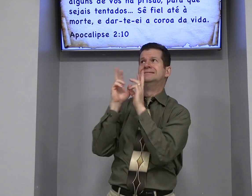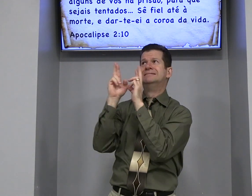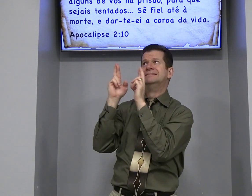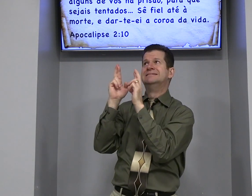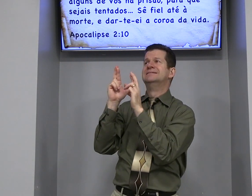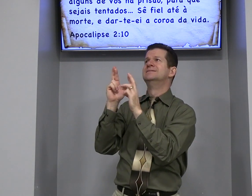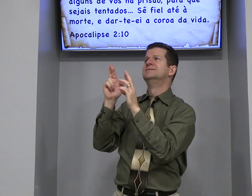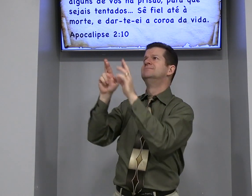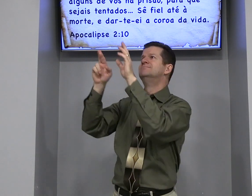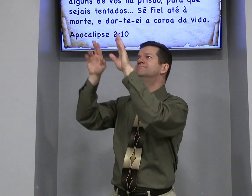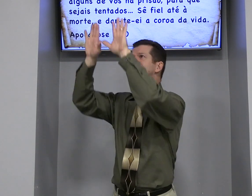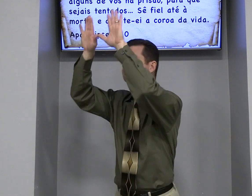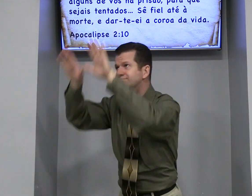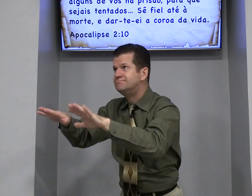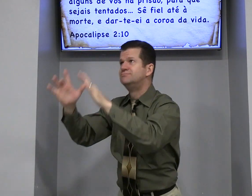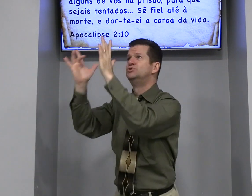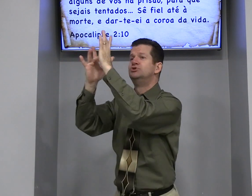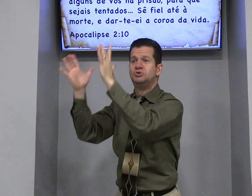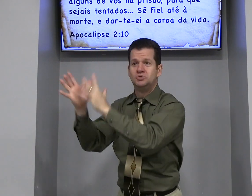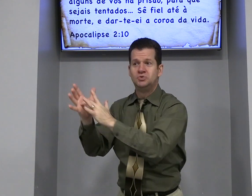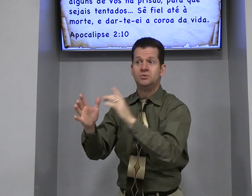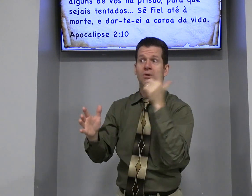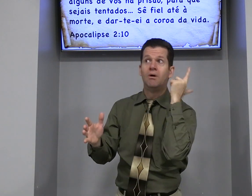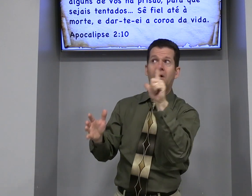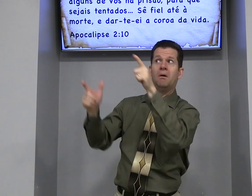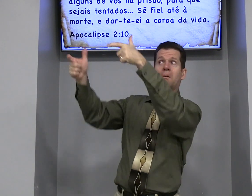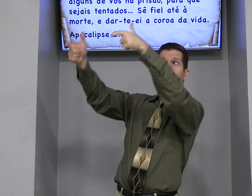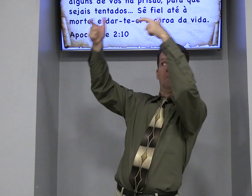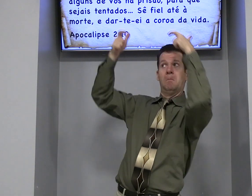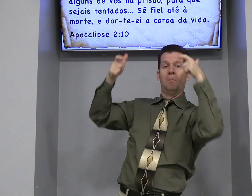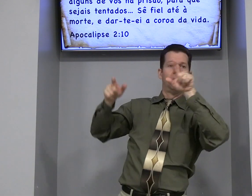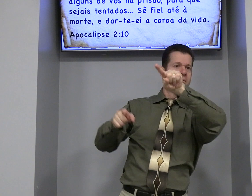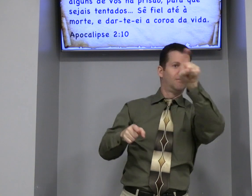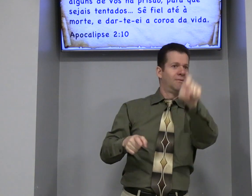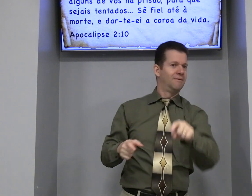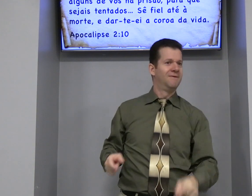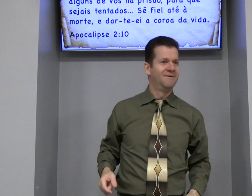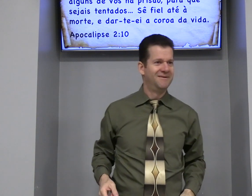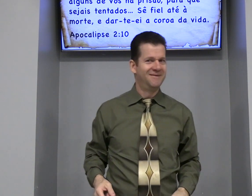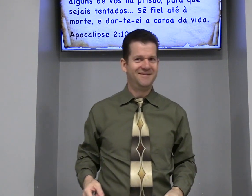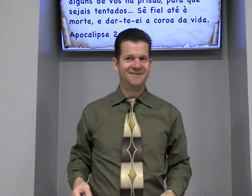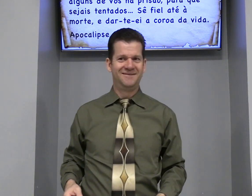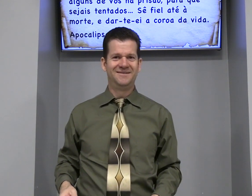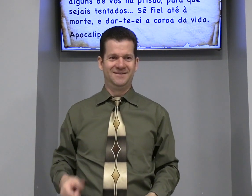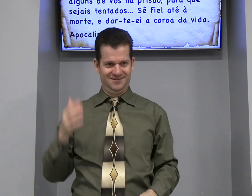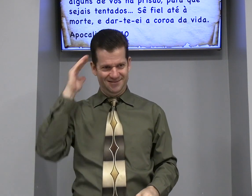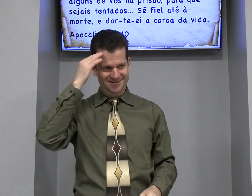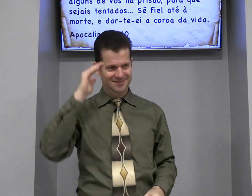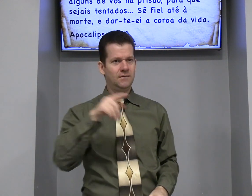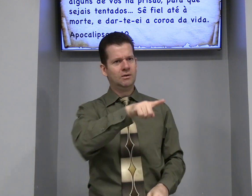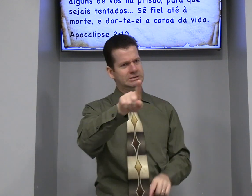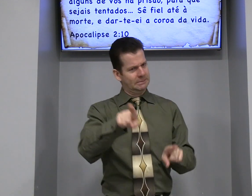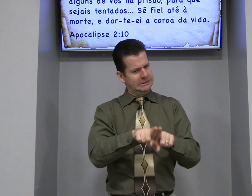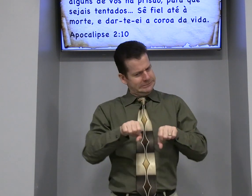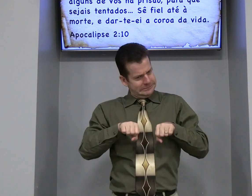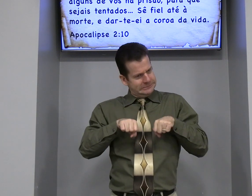céu aliviado e Deus, você vai adorar Deus e Ele vai te dar coroa